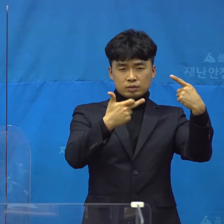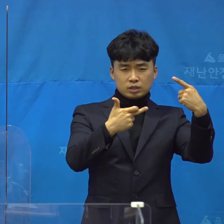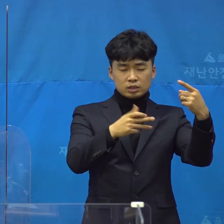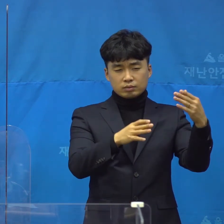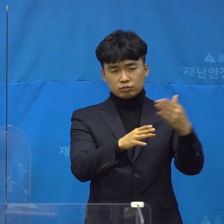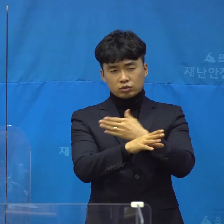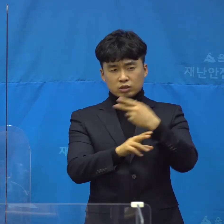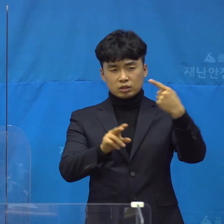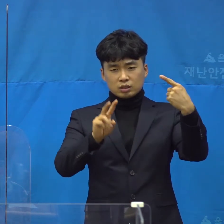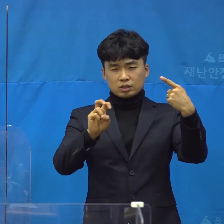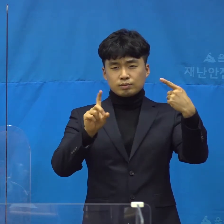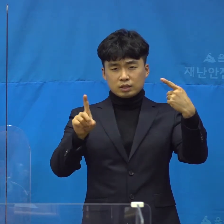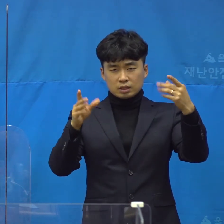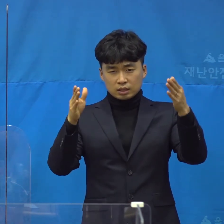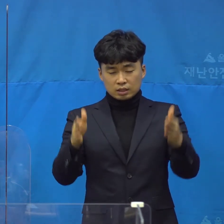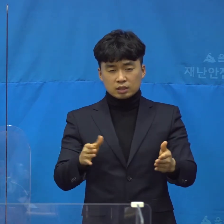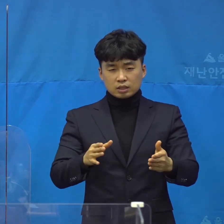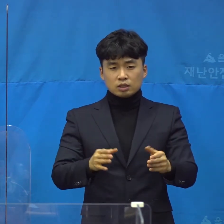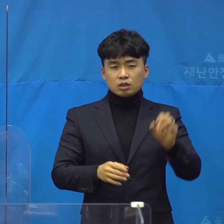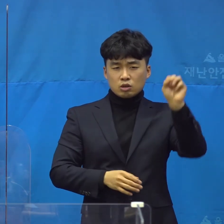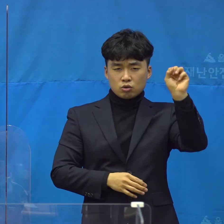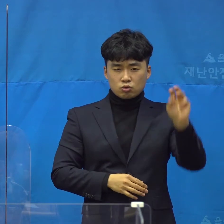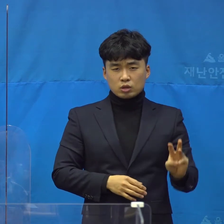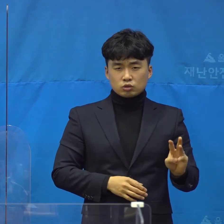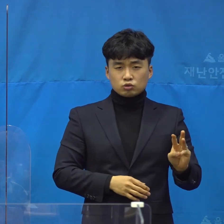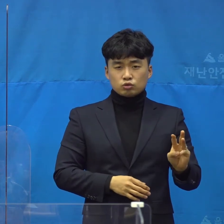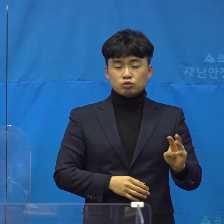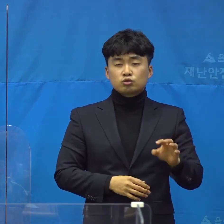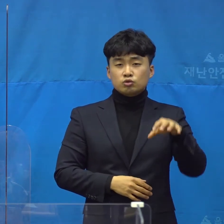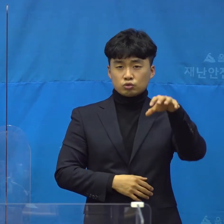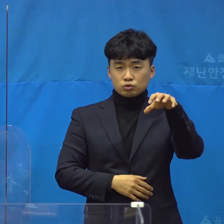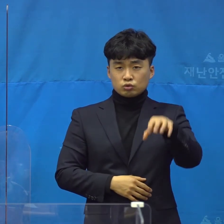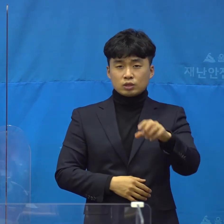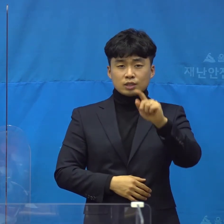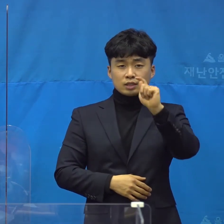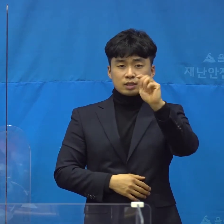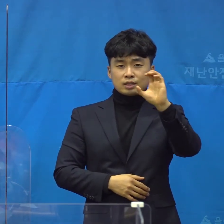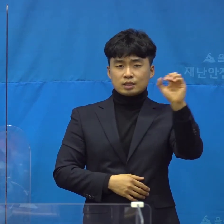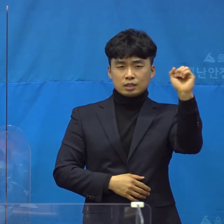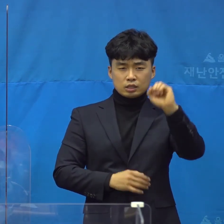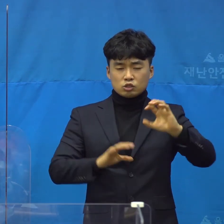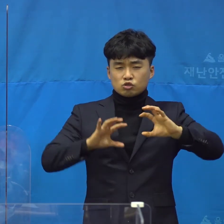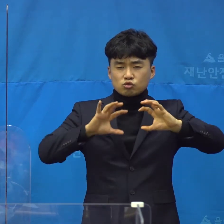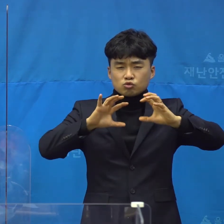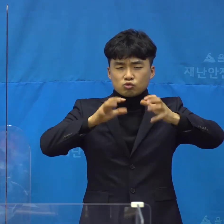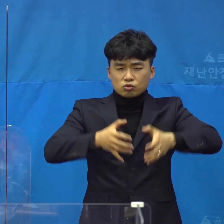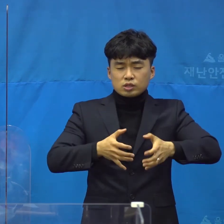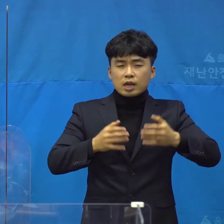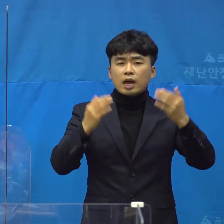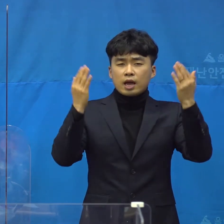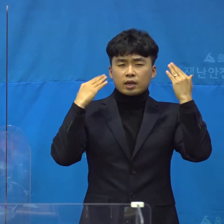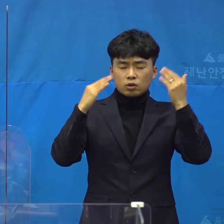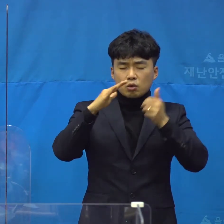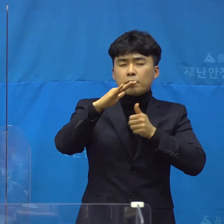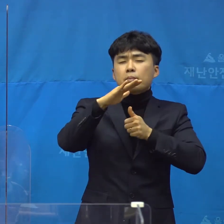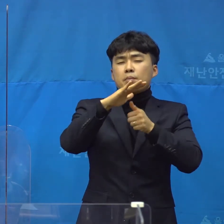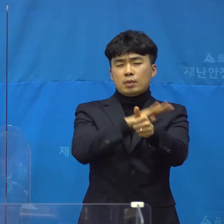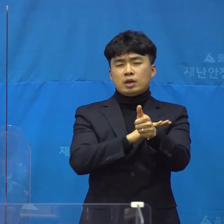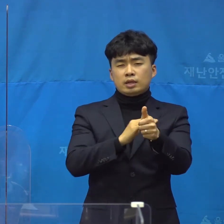1월 21일까지 광주시 강산구 소재 TCS 국제학교